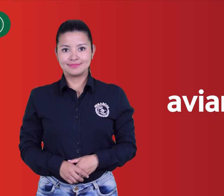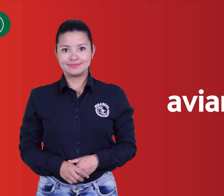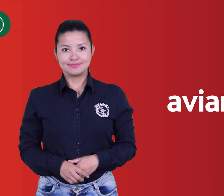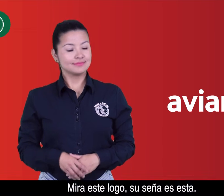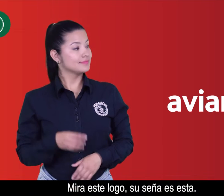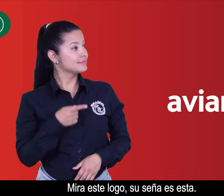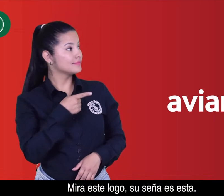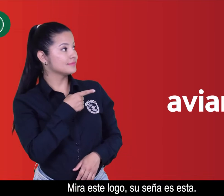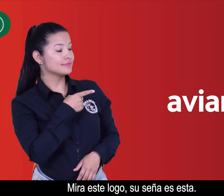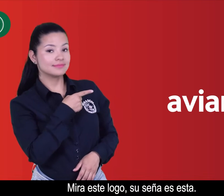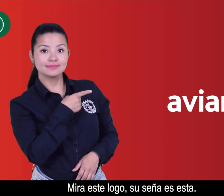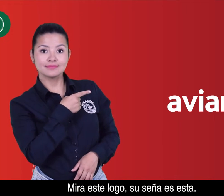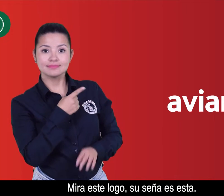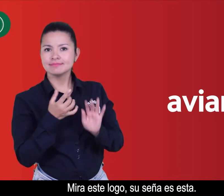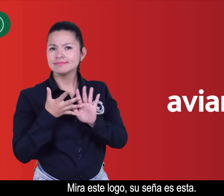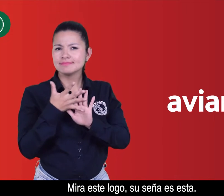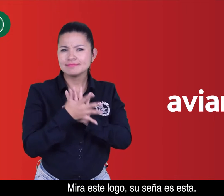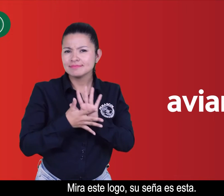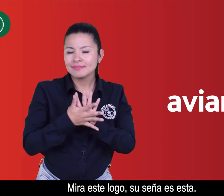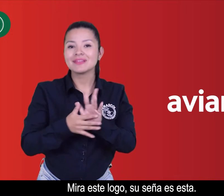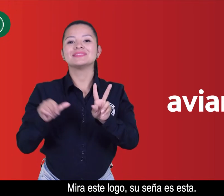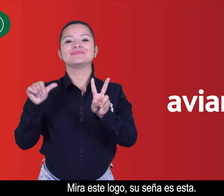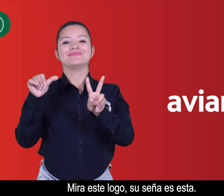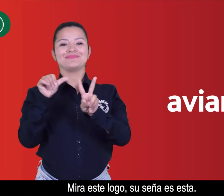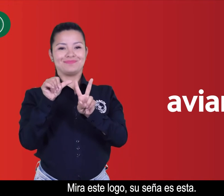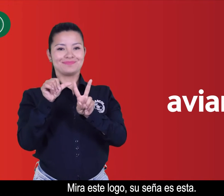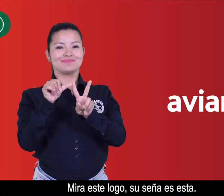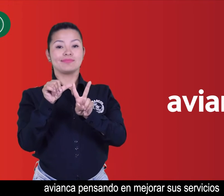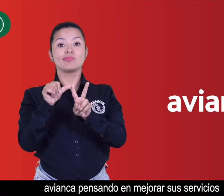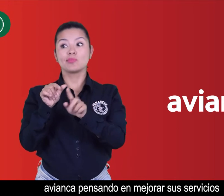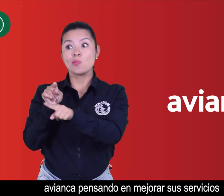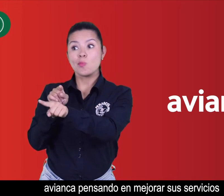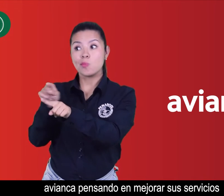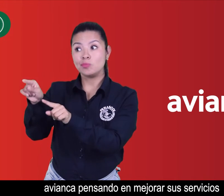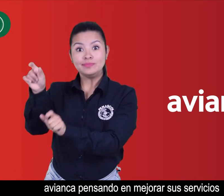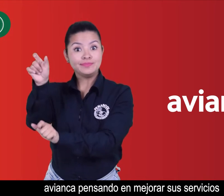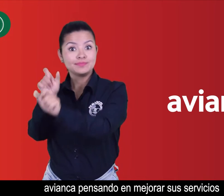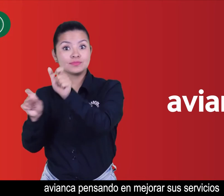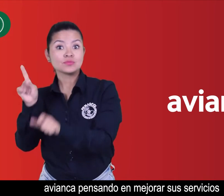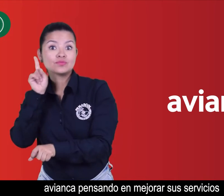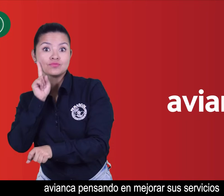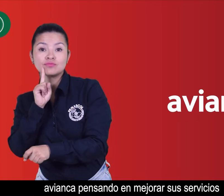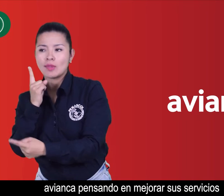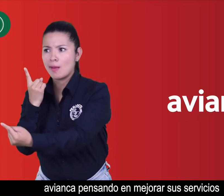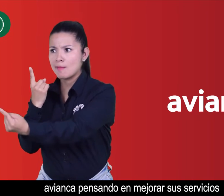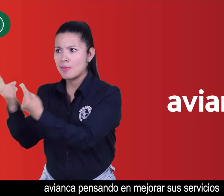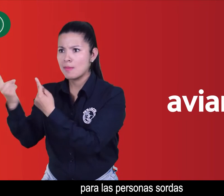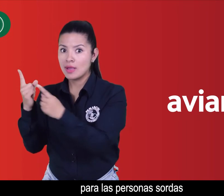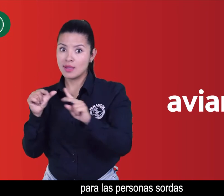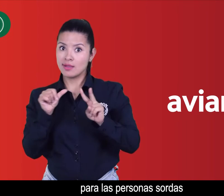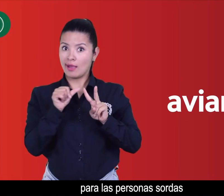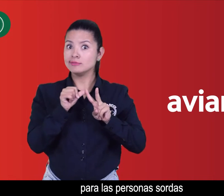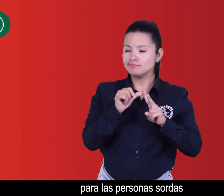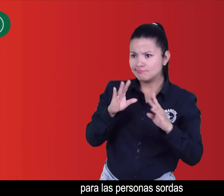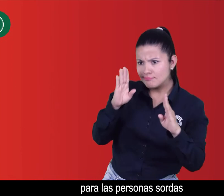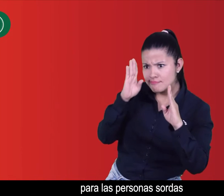Mira este logo. Su seña es esta, Avianca, pensando en mejorar sus servicios para las personas sordas.